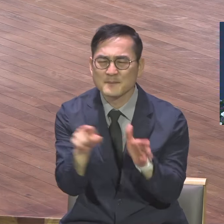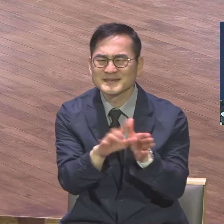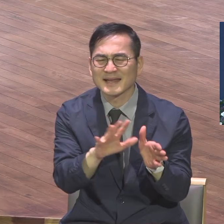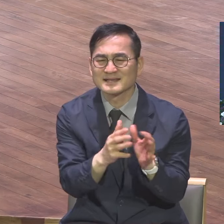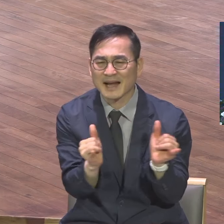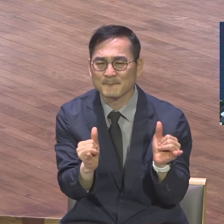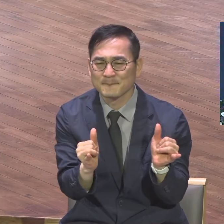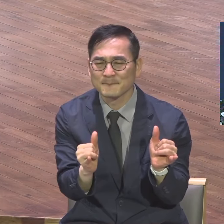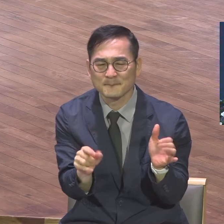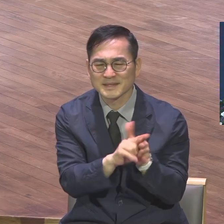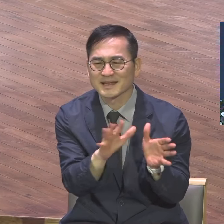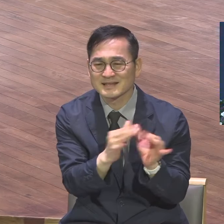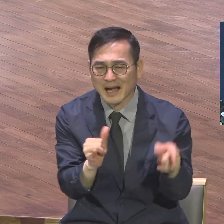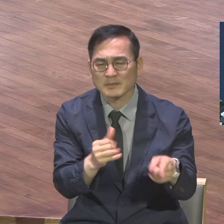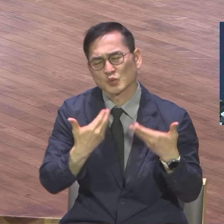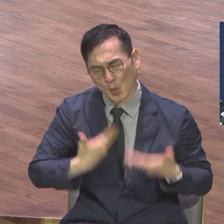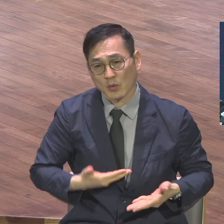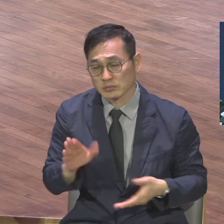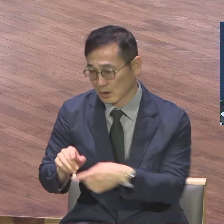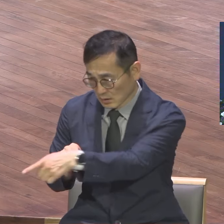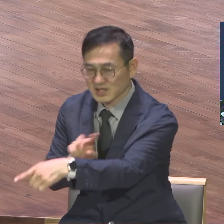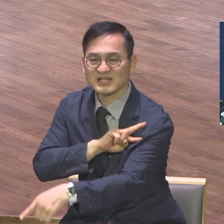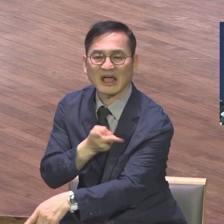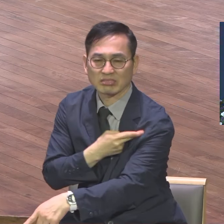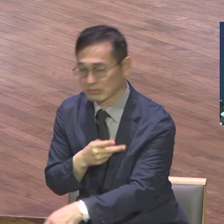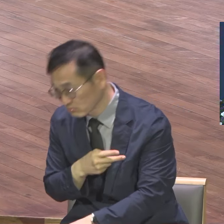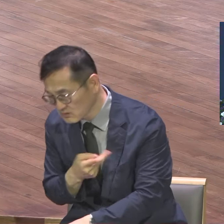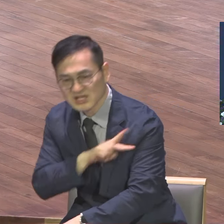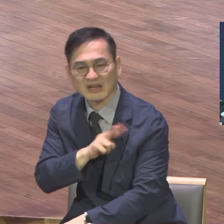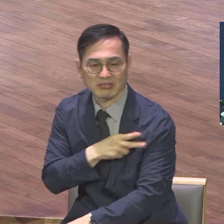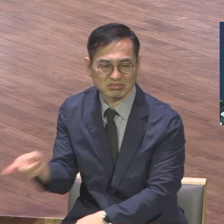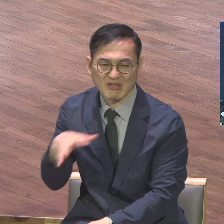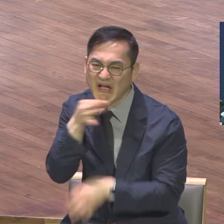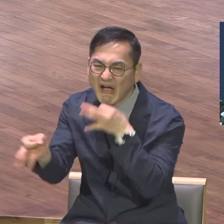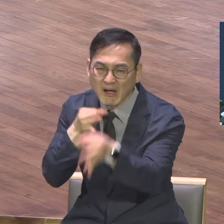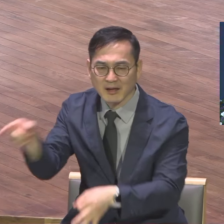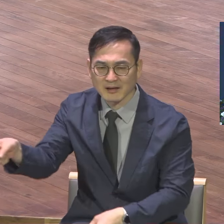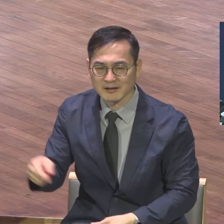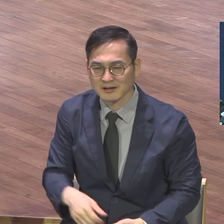주로 이단들이 지르대지요. 그렇게 막 벌써